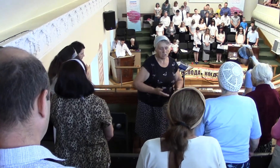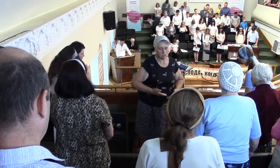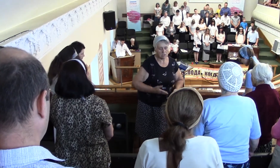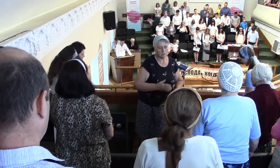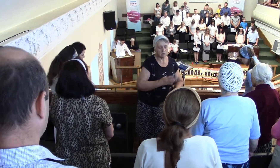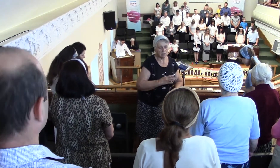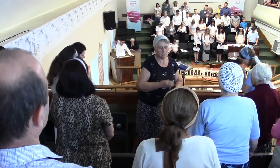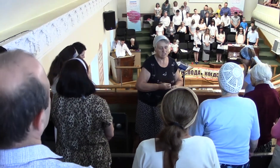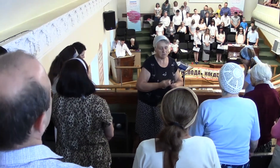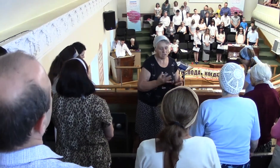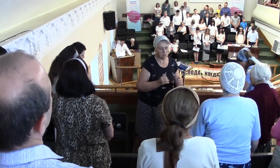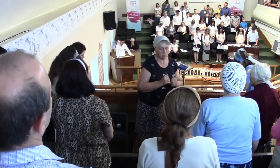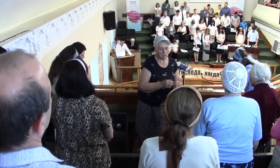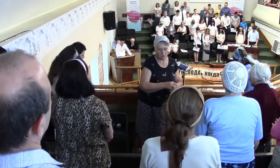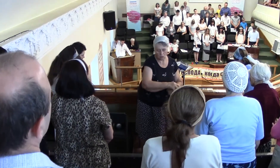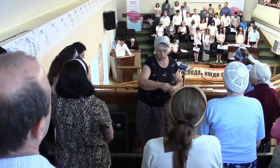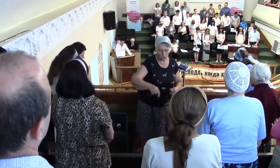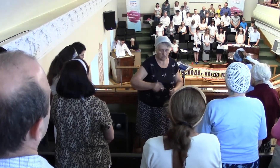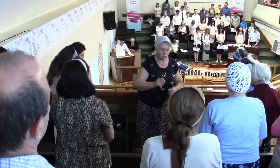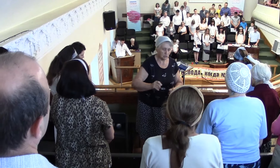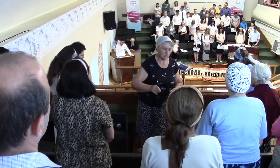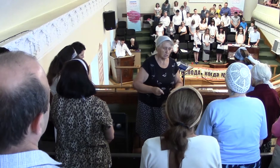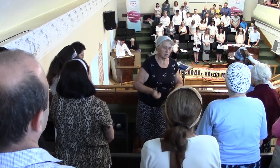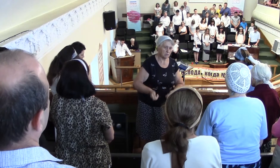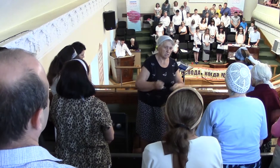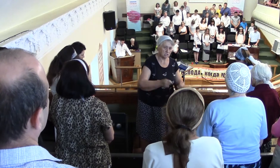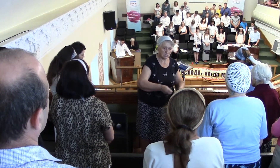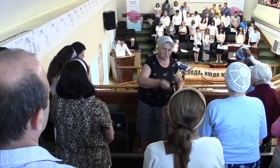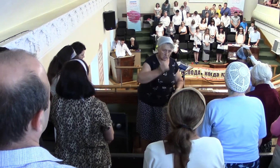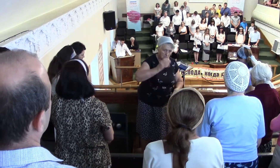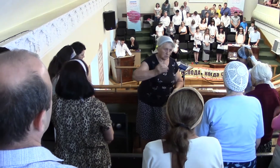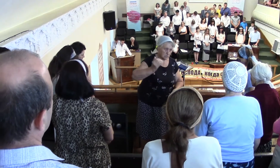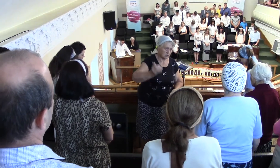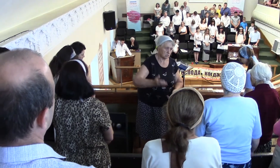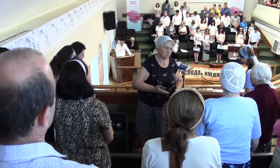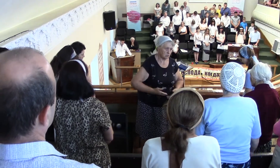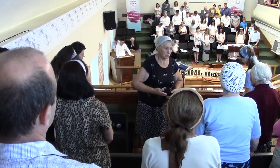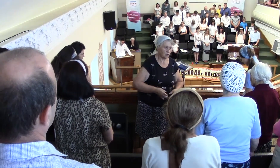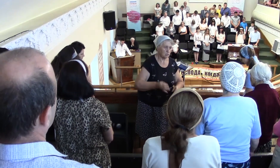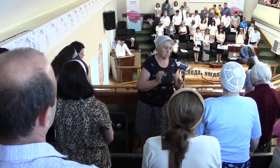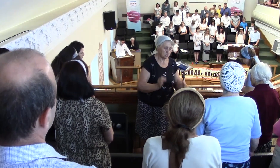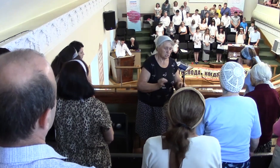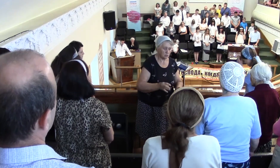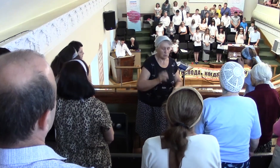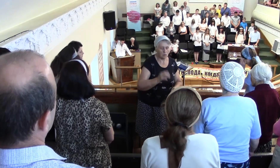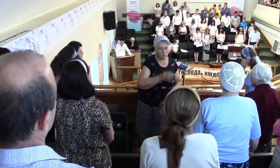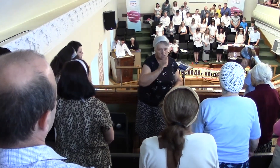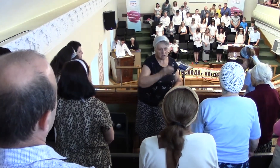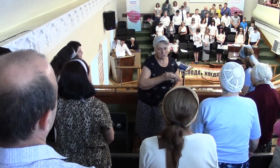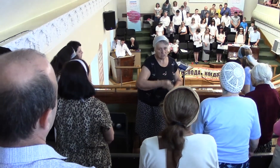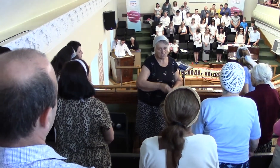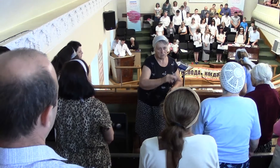светом для окружающих людей, чтобы она приносила славу для Тебя, живого, истинного Бога, Отца, Сына и Духа